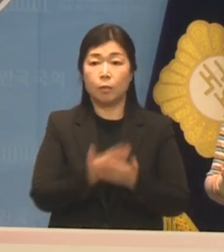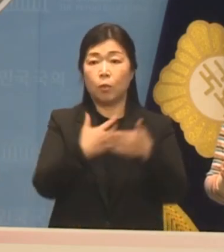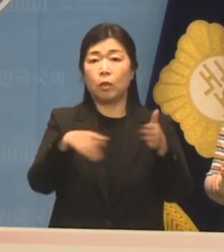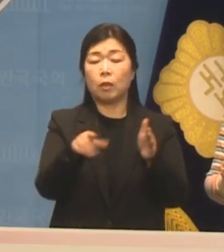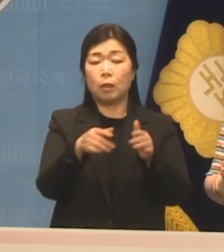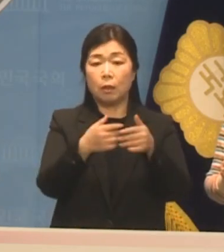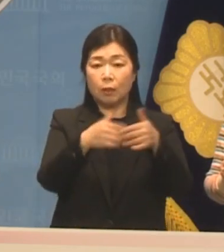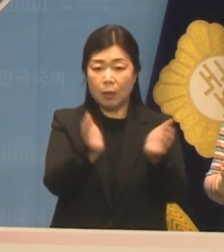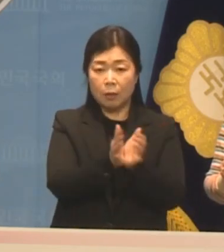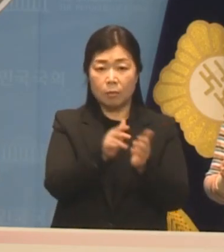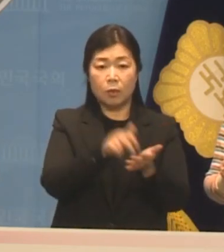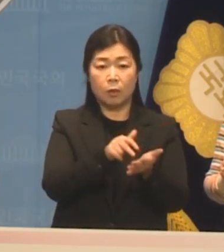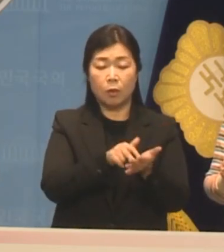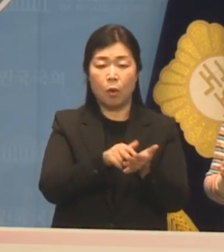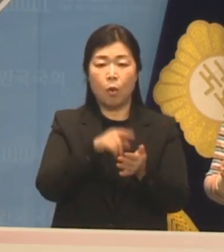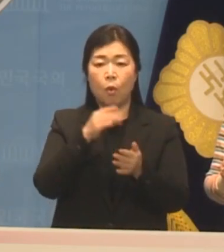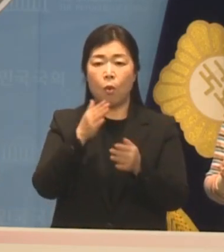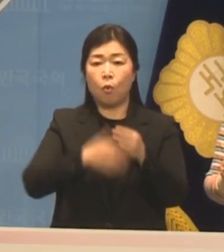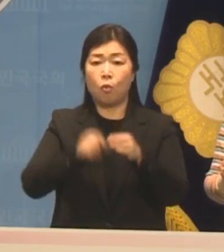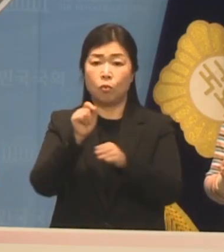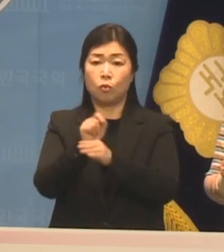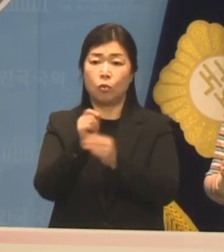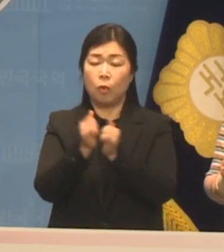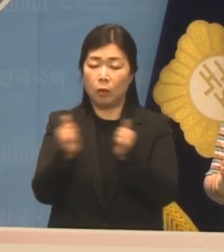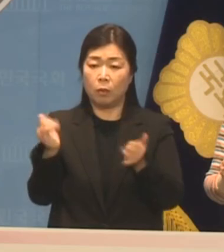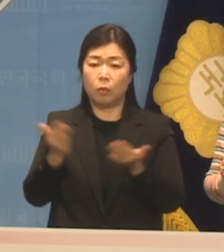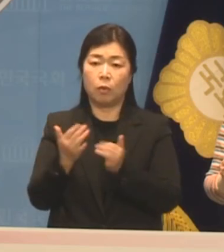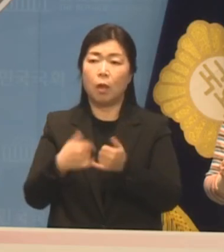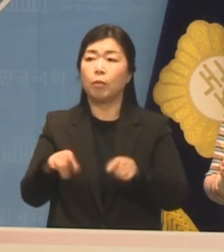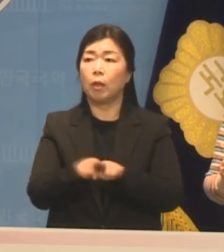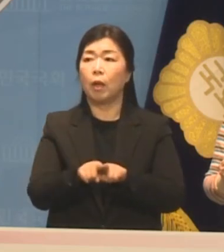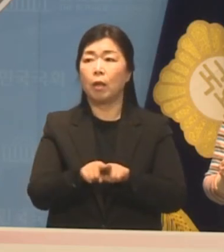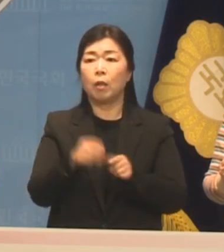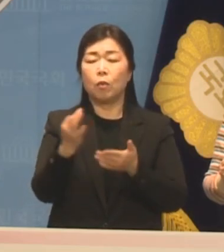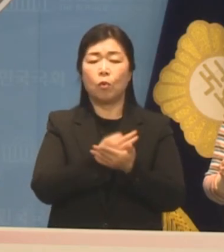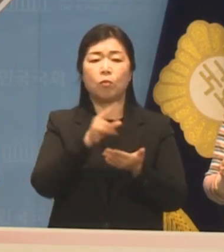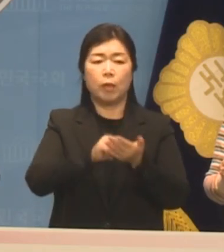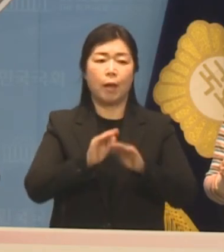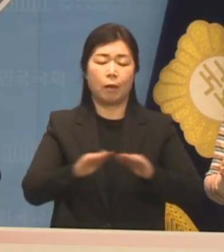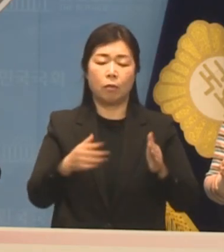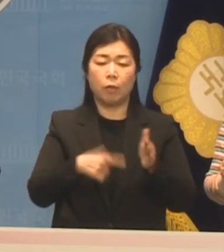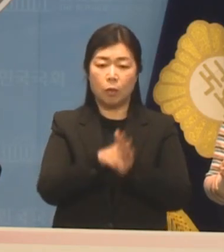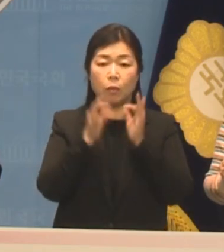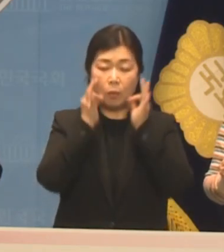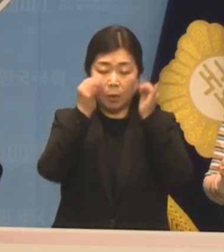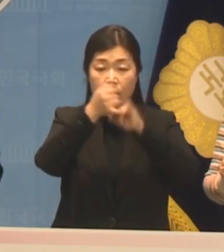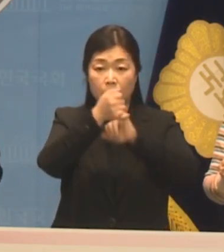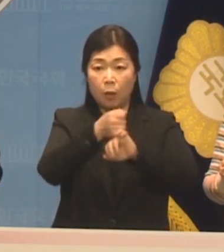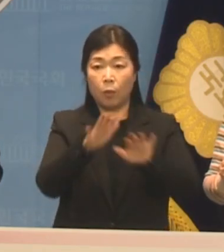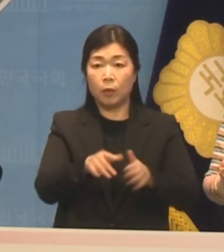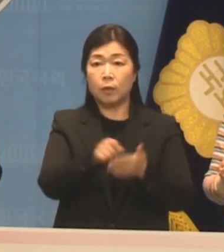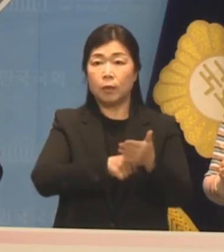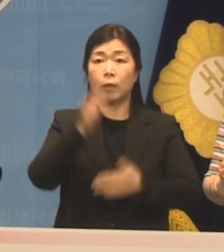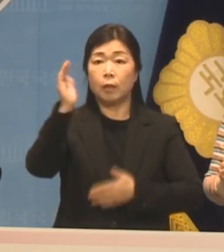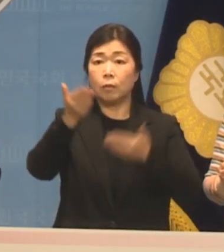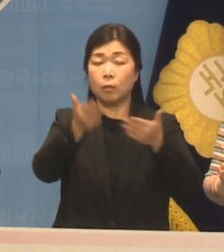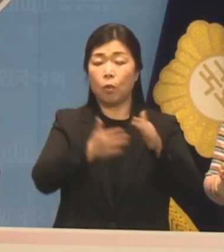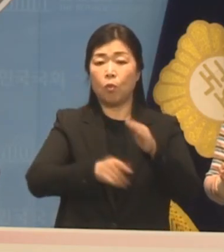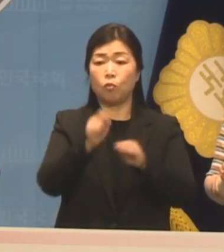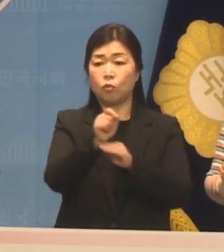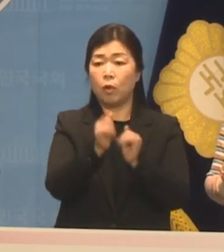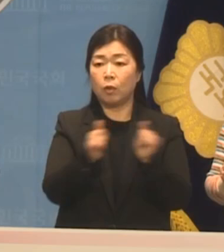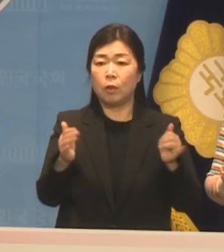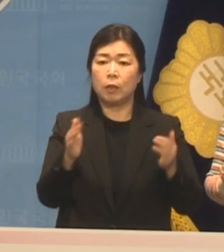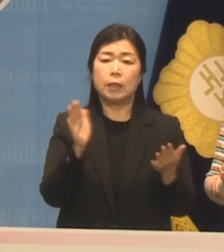함께 정년 연장을 통한 소득 공백 문제를 해결할 수 있도록 함께 노력하도록 하겠습니다. 오늘 기자회견은 공무원